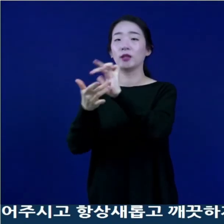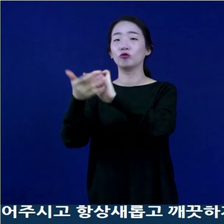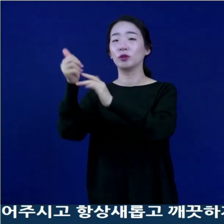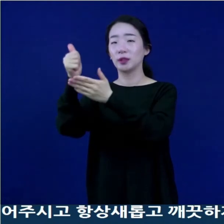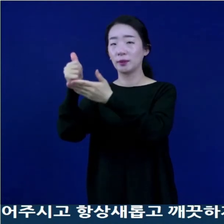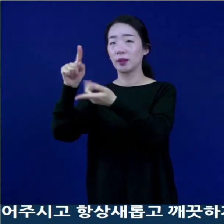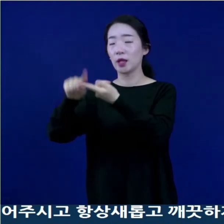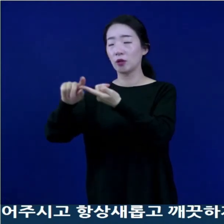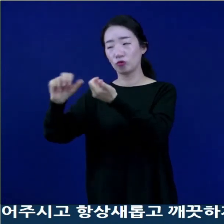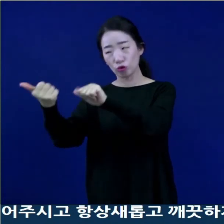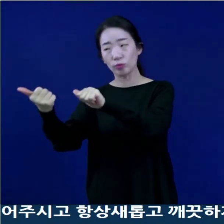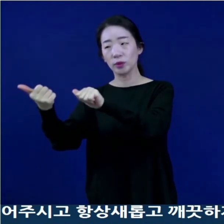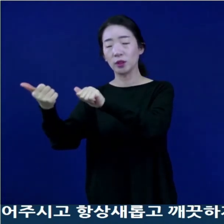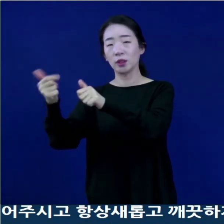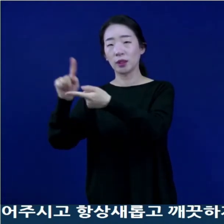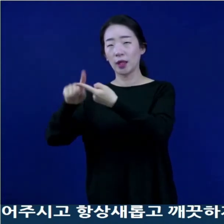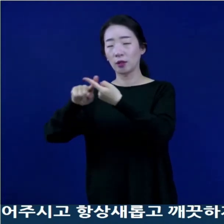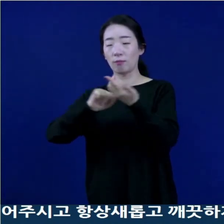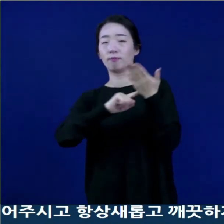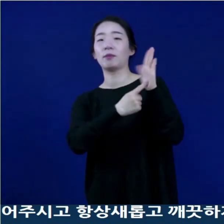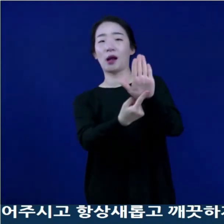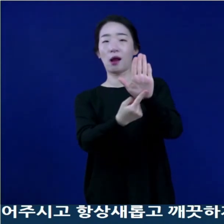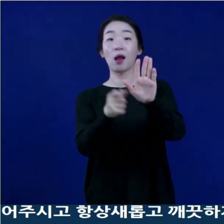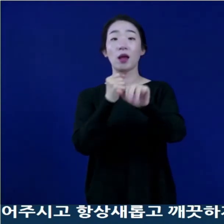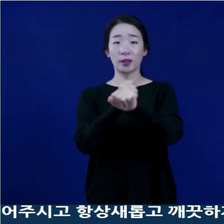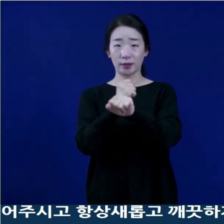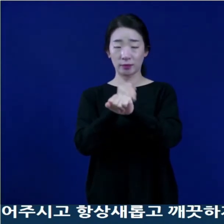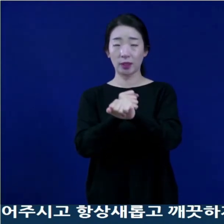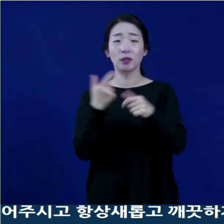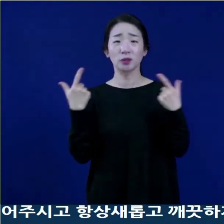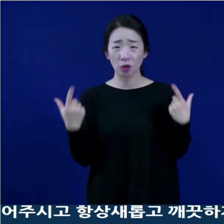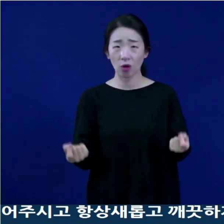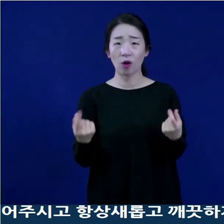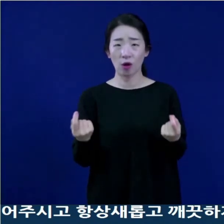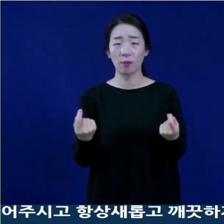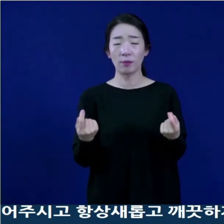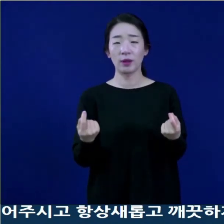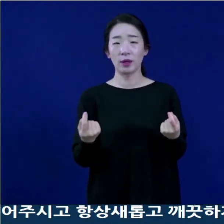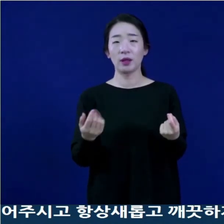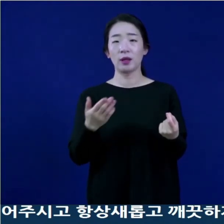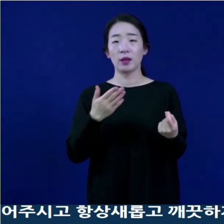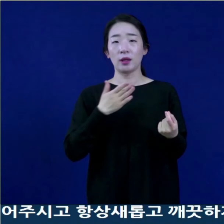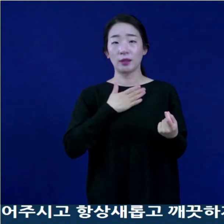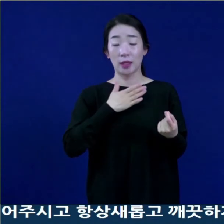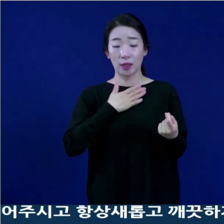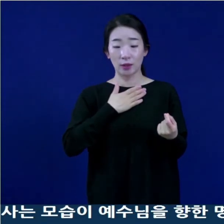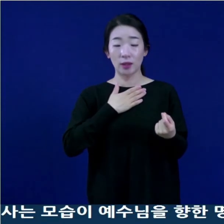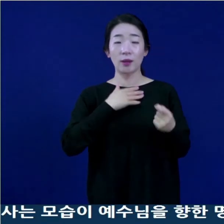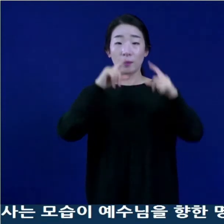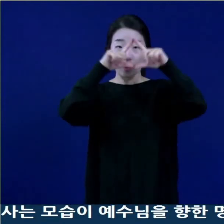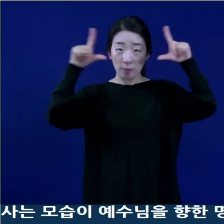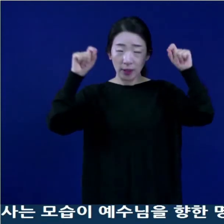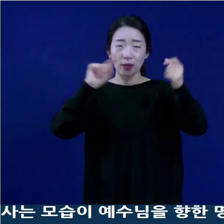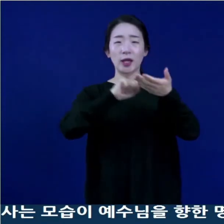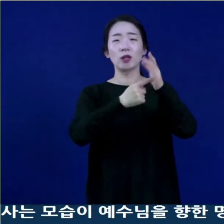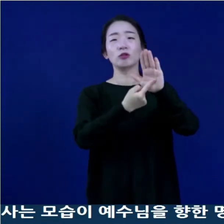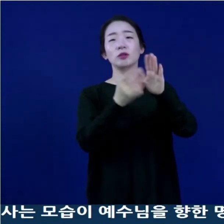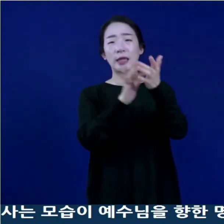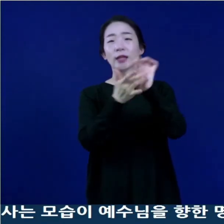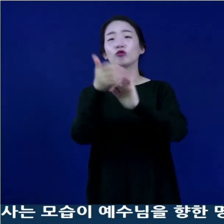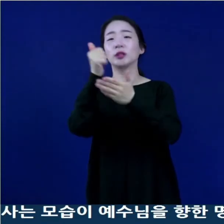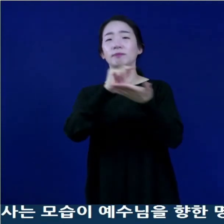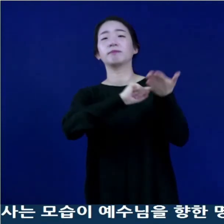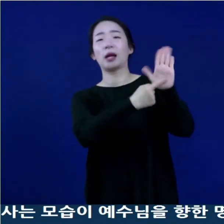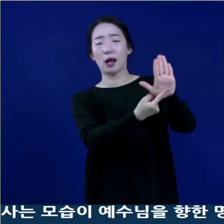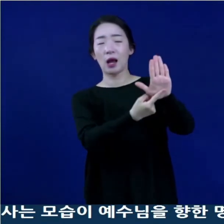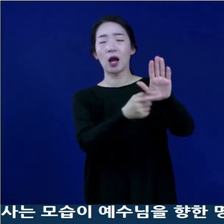드러냈습니다. 우리들이 그러한 예수님의 명패가 이 땅 위에 될 수 있기를 소망하면서 오늘 하루를